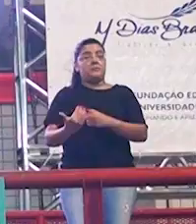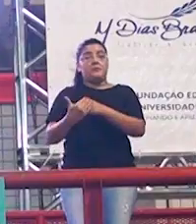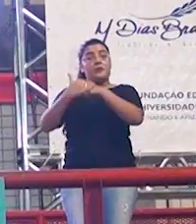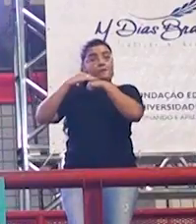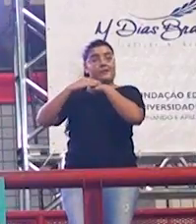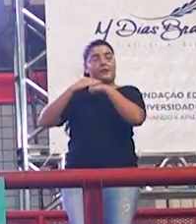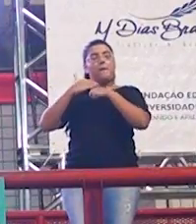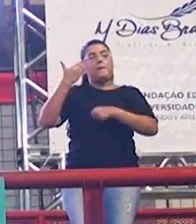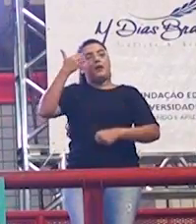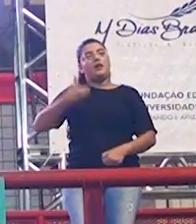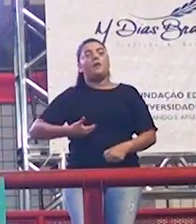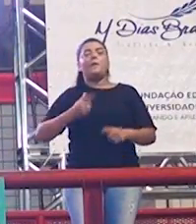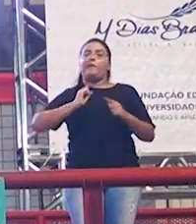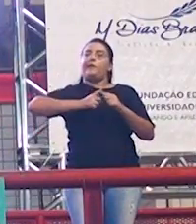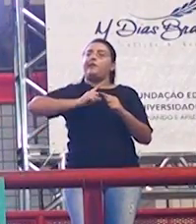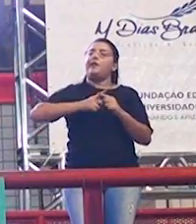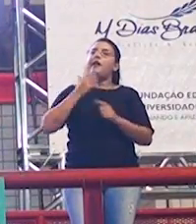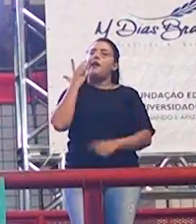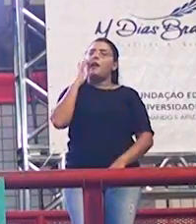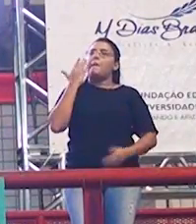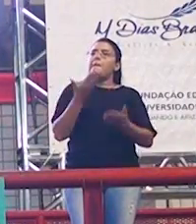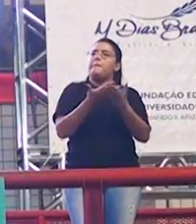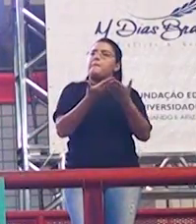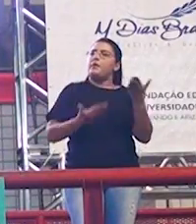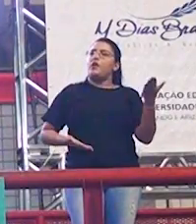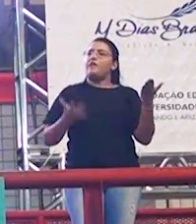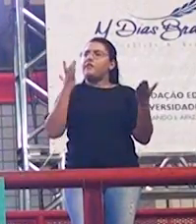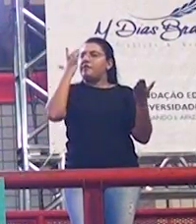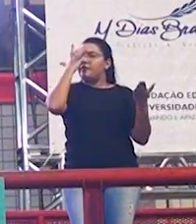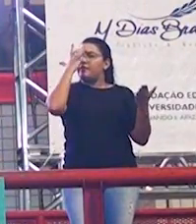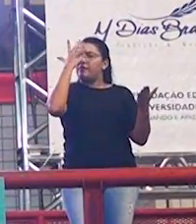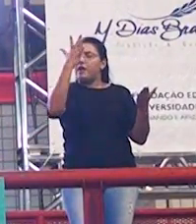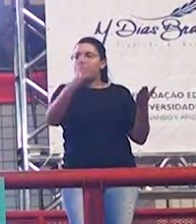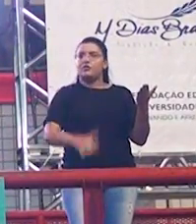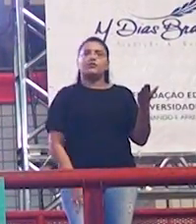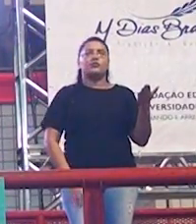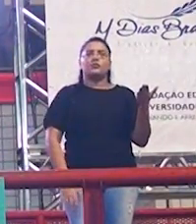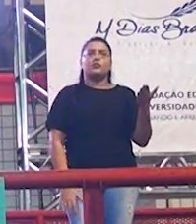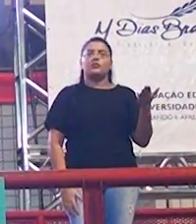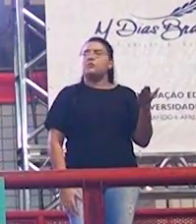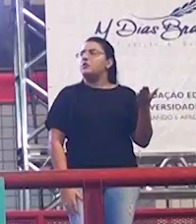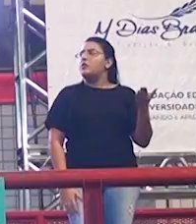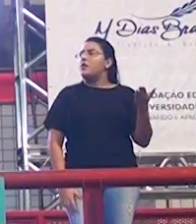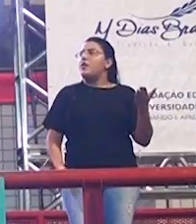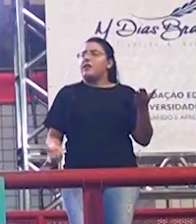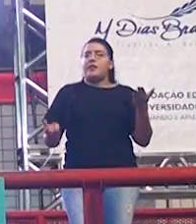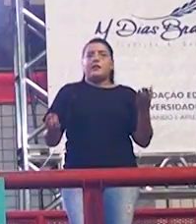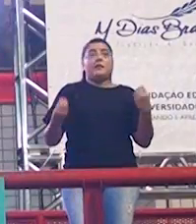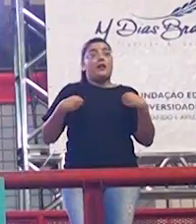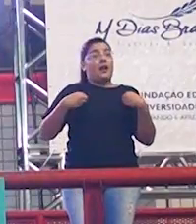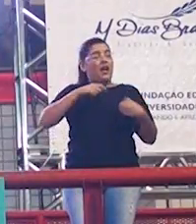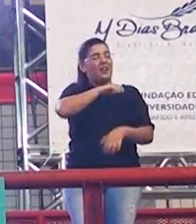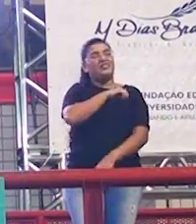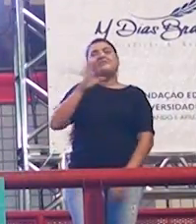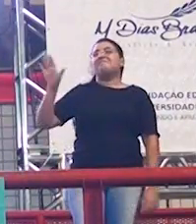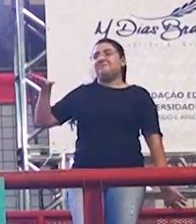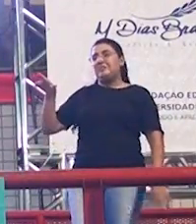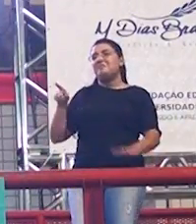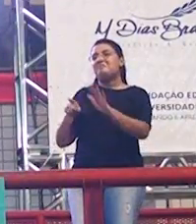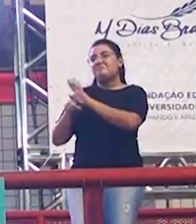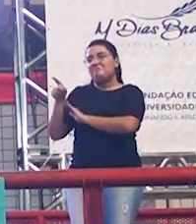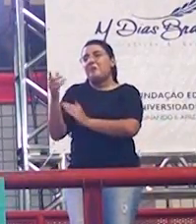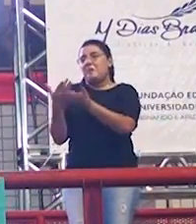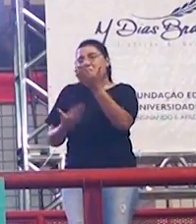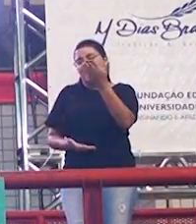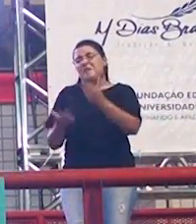comigo, porque acharam a prova fácil. Se tem uma coisa que me deixa gratificado, é quando o aluno chega para mim e diz que a prova do